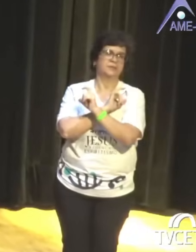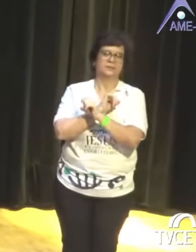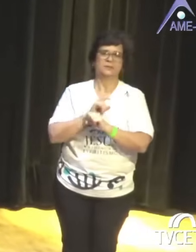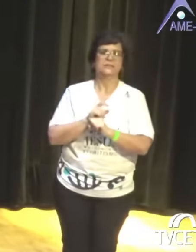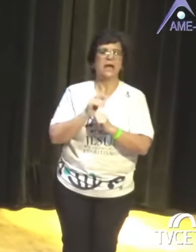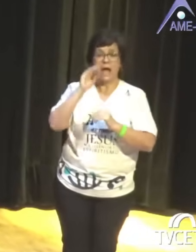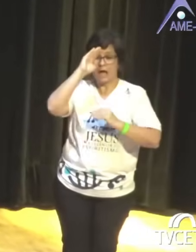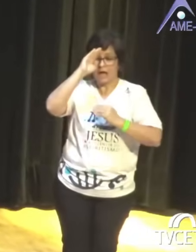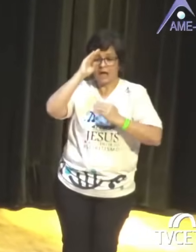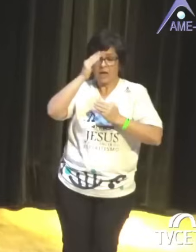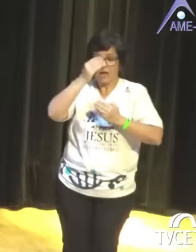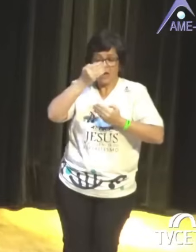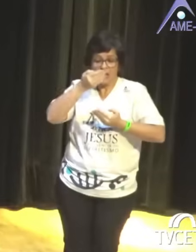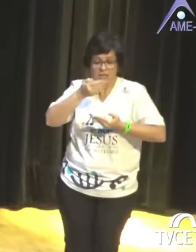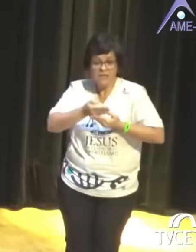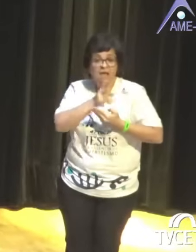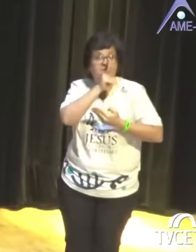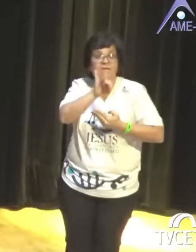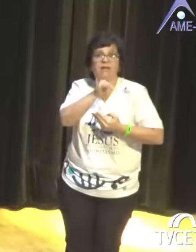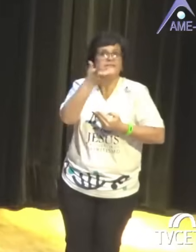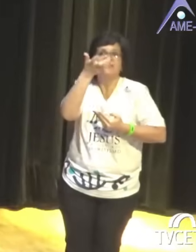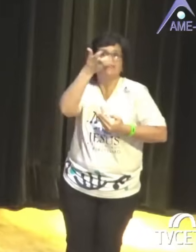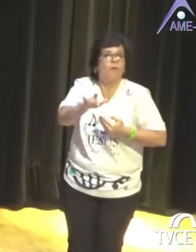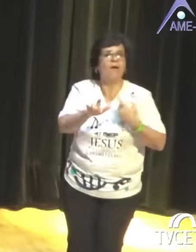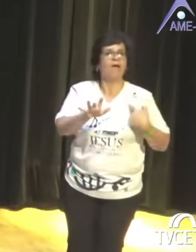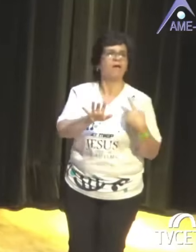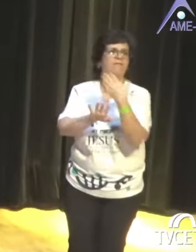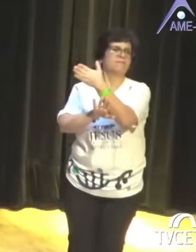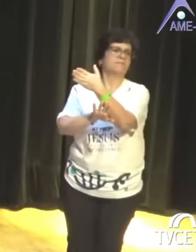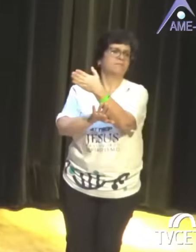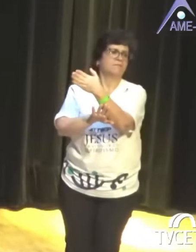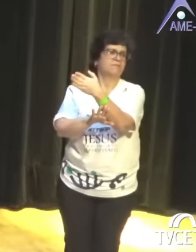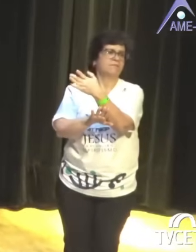crê te levarei aonde não queiras